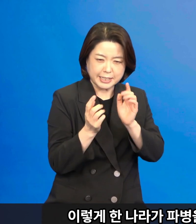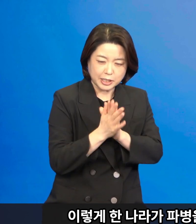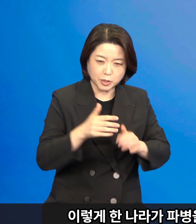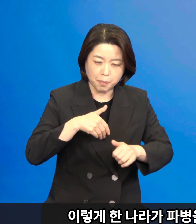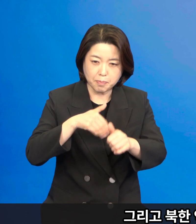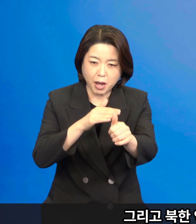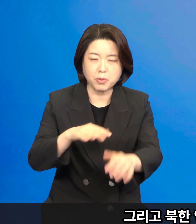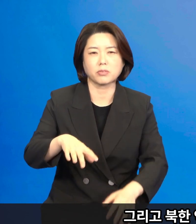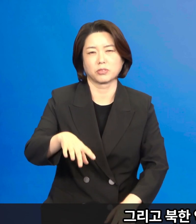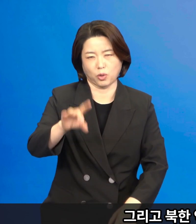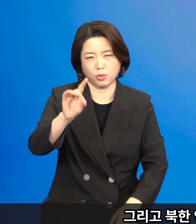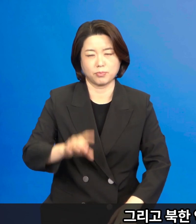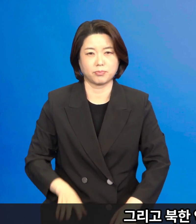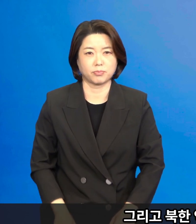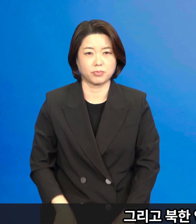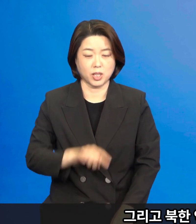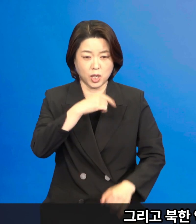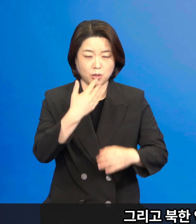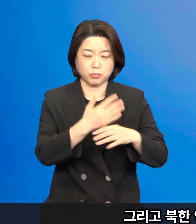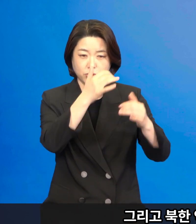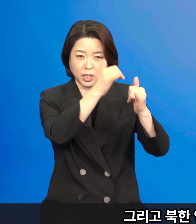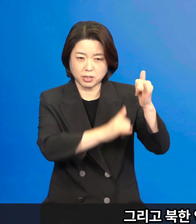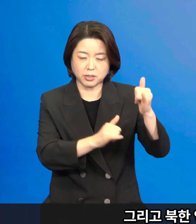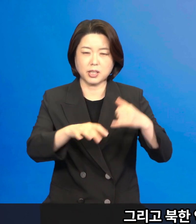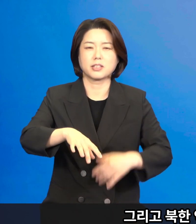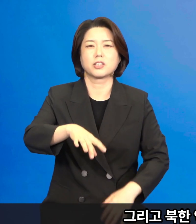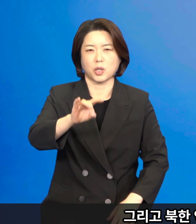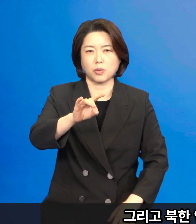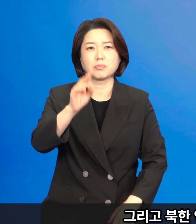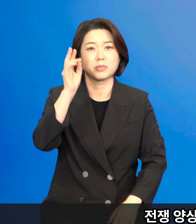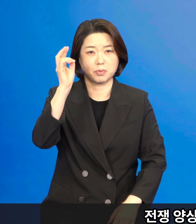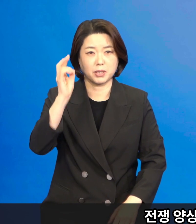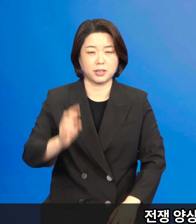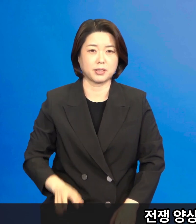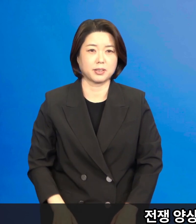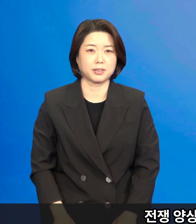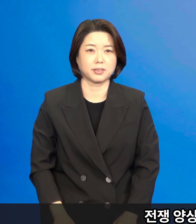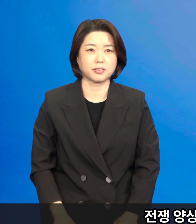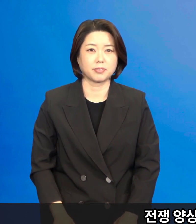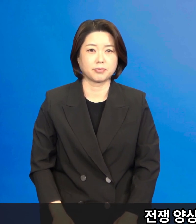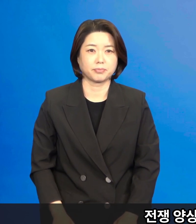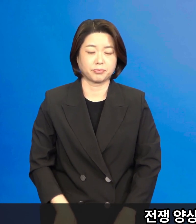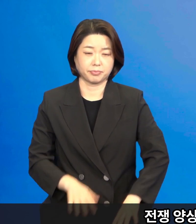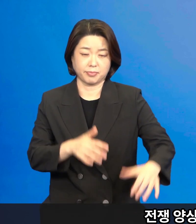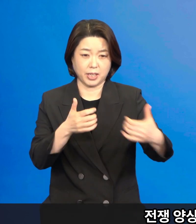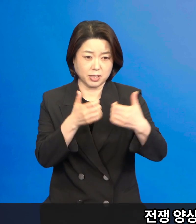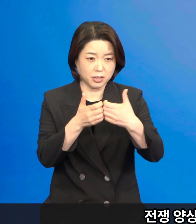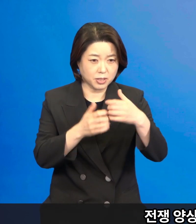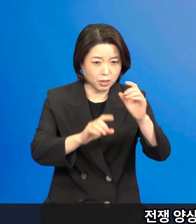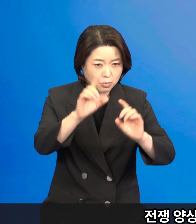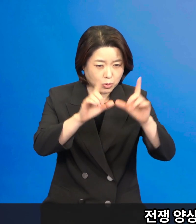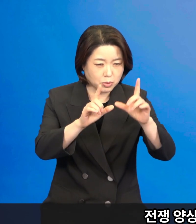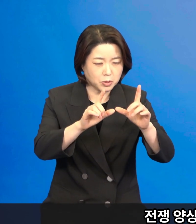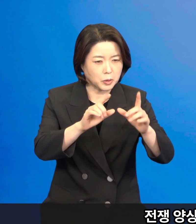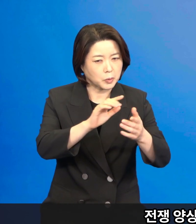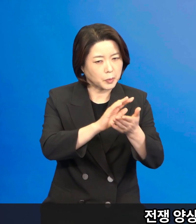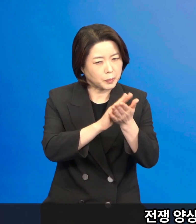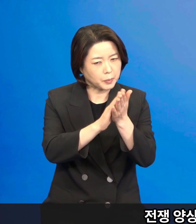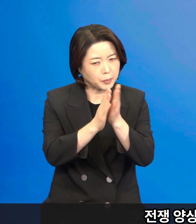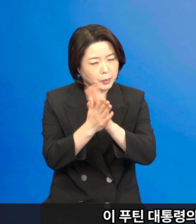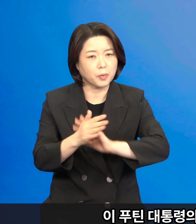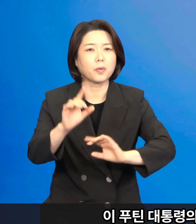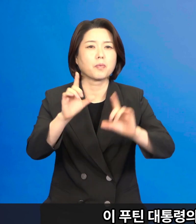아닌가 싶습니다. 그리고 북한 역사상 최초라고 합니다. 전쟁 양상이 좀 달라지고